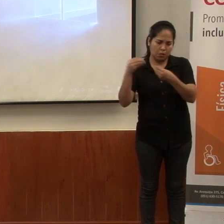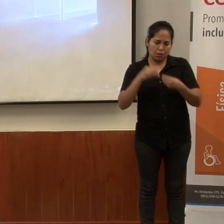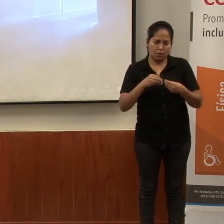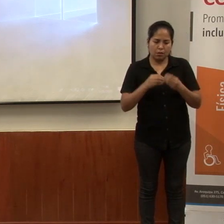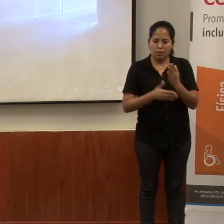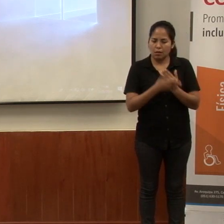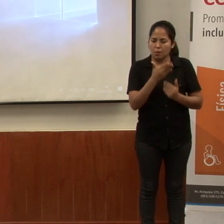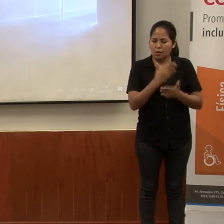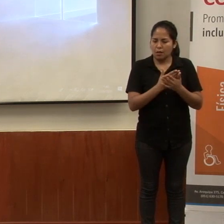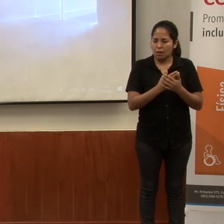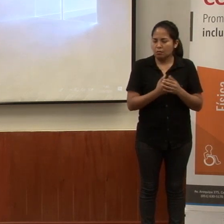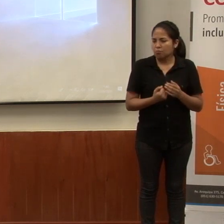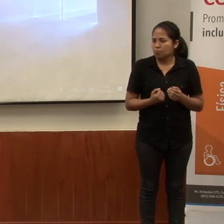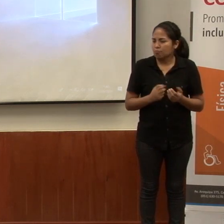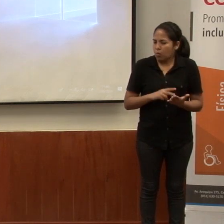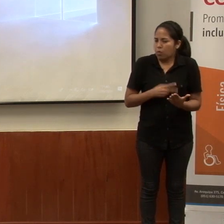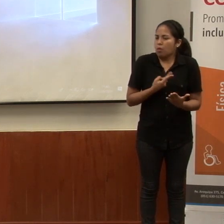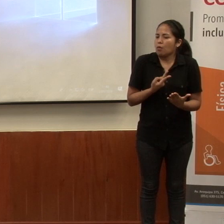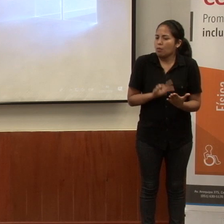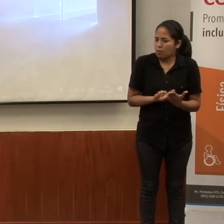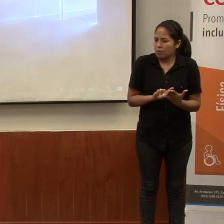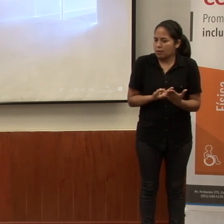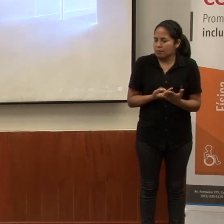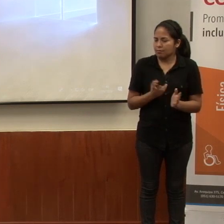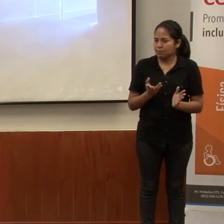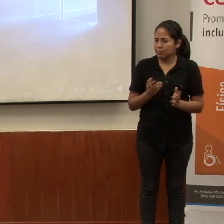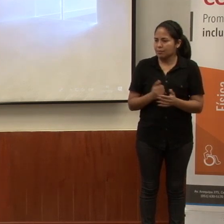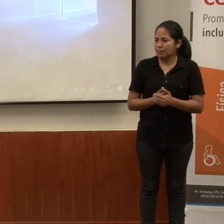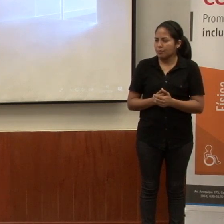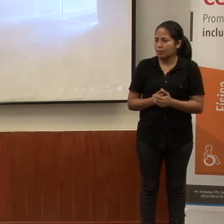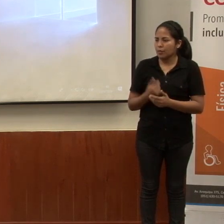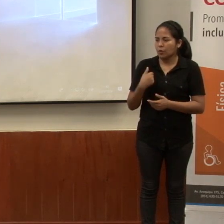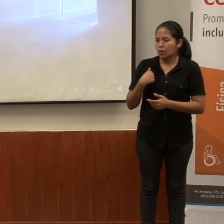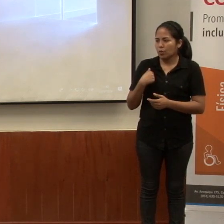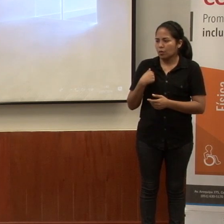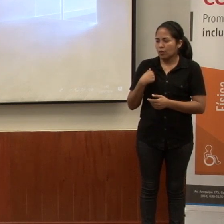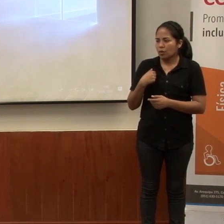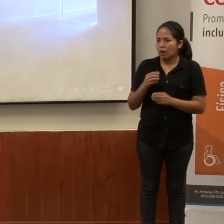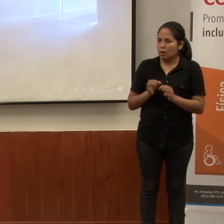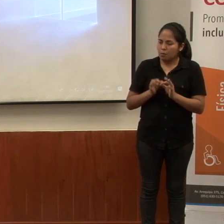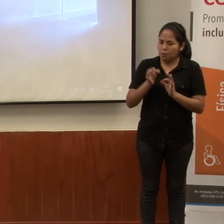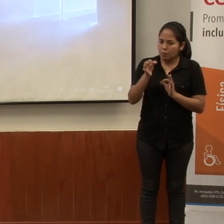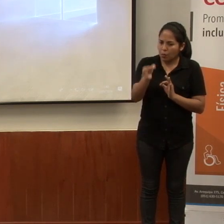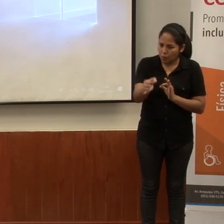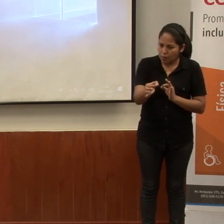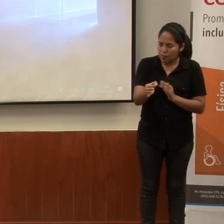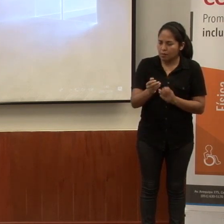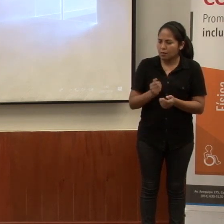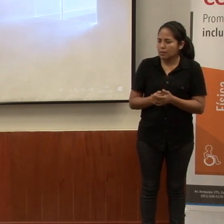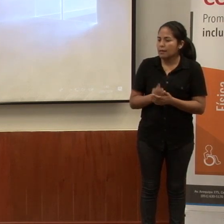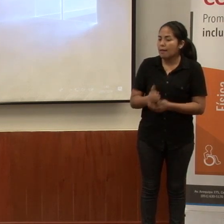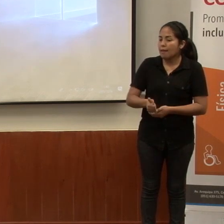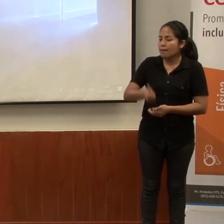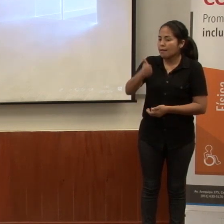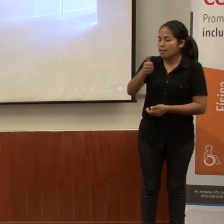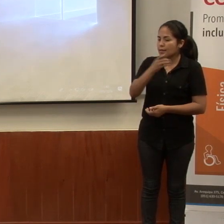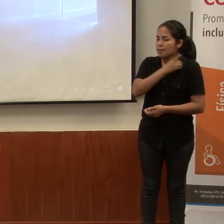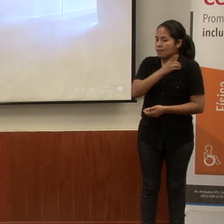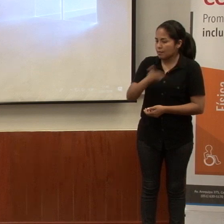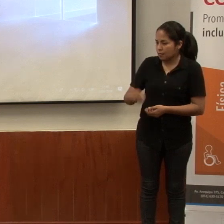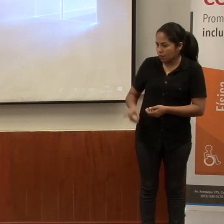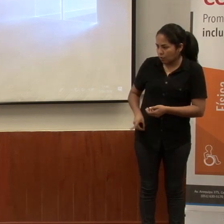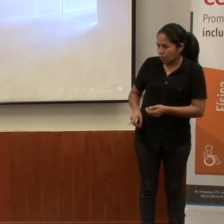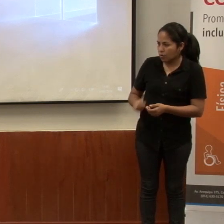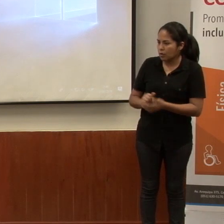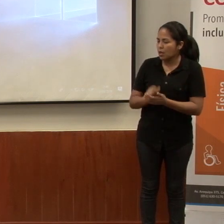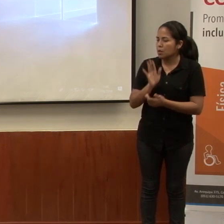les limitan el acceso a una inclusión laboral. El otro día estaba en Provincias y la directora